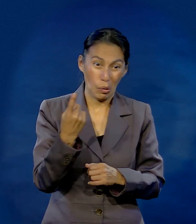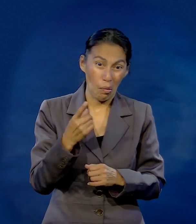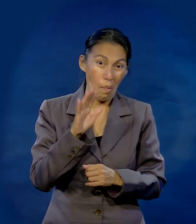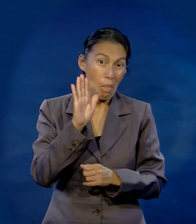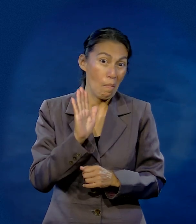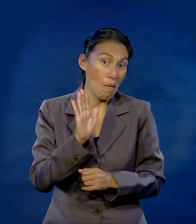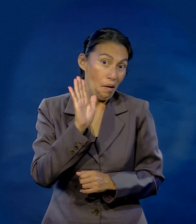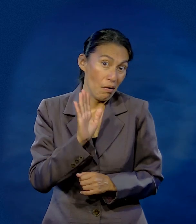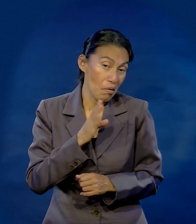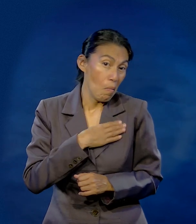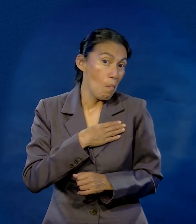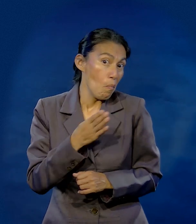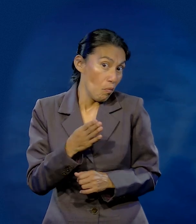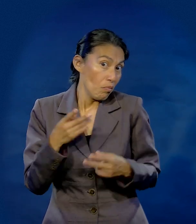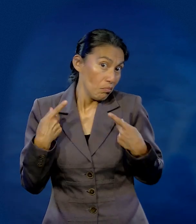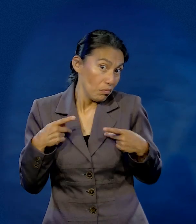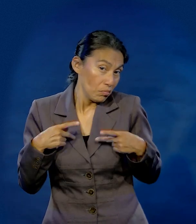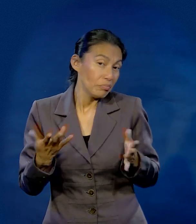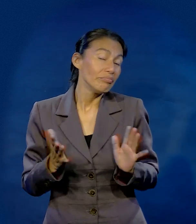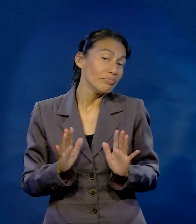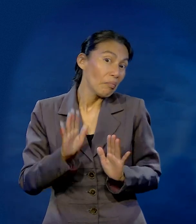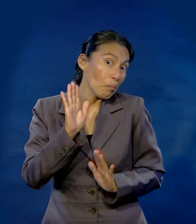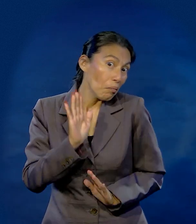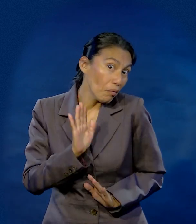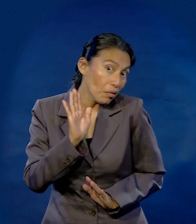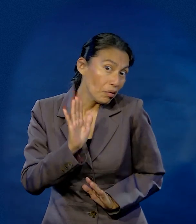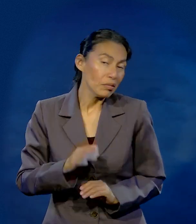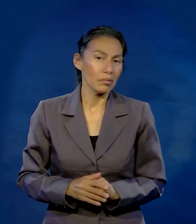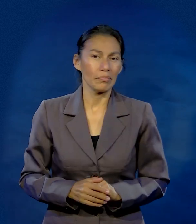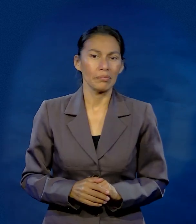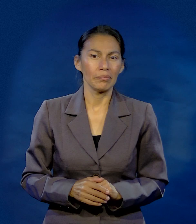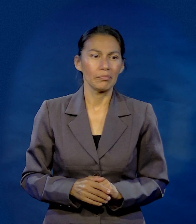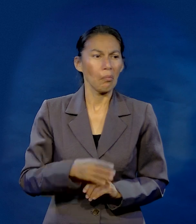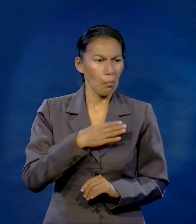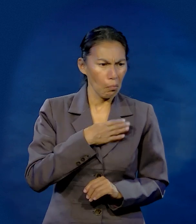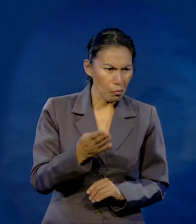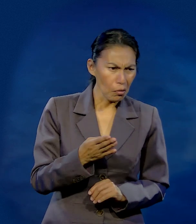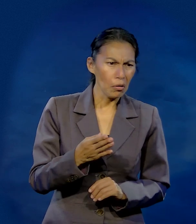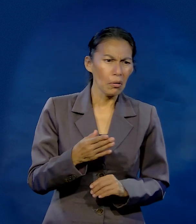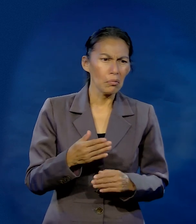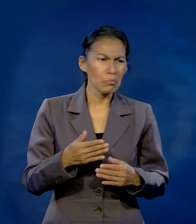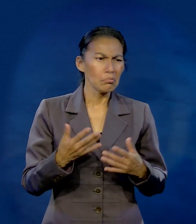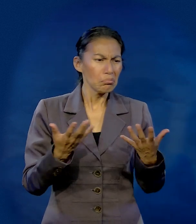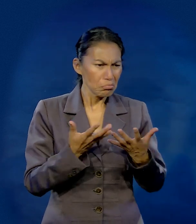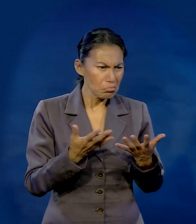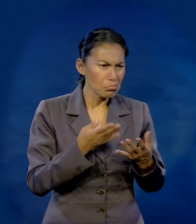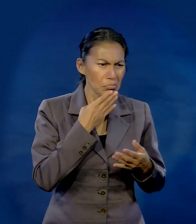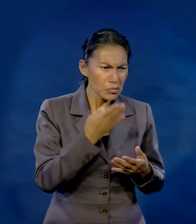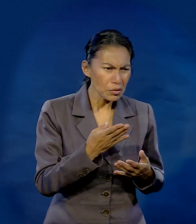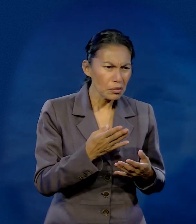la esperanza de que me sigan dejando Predicar el resto de la semana